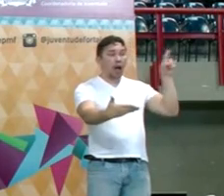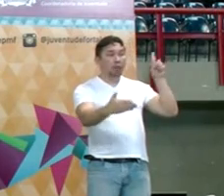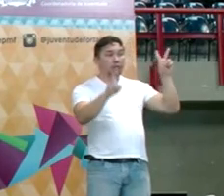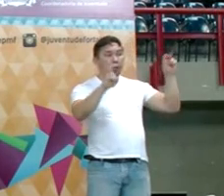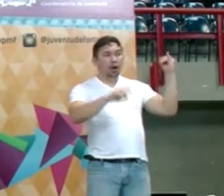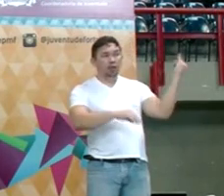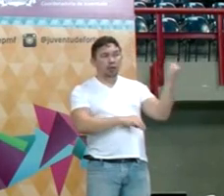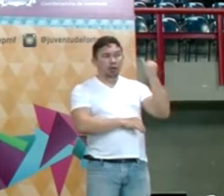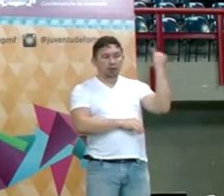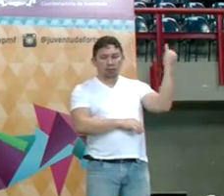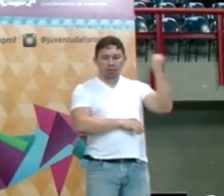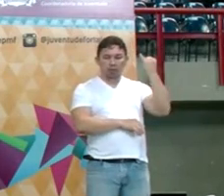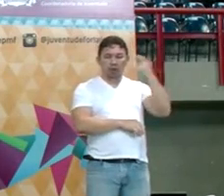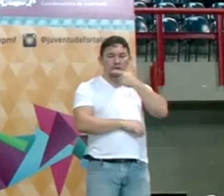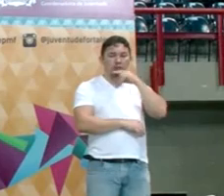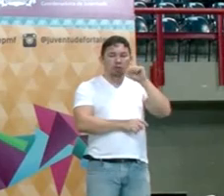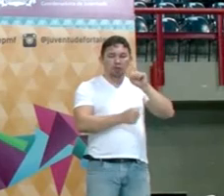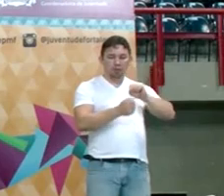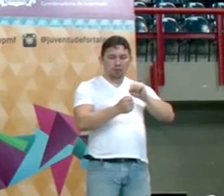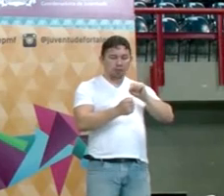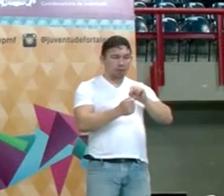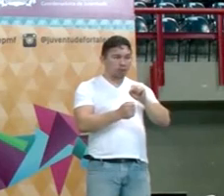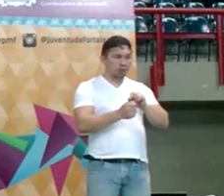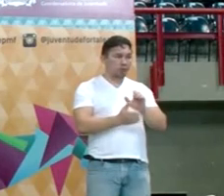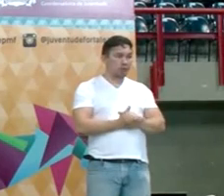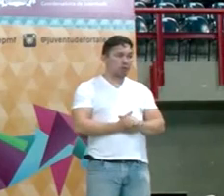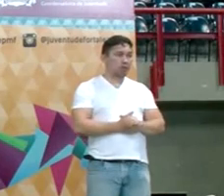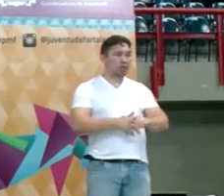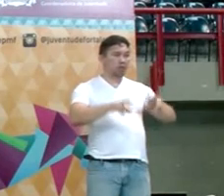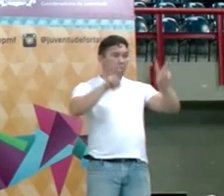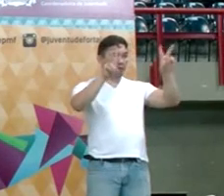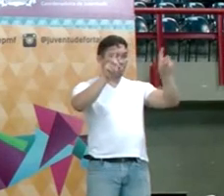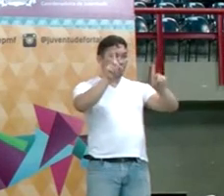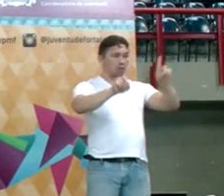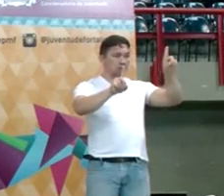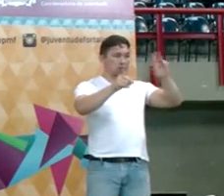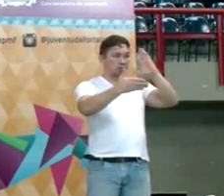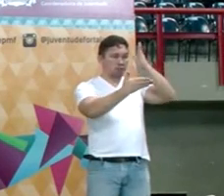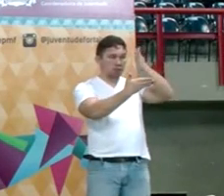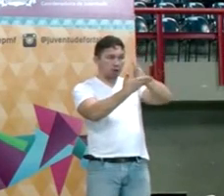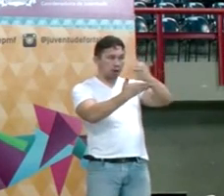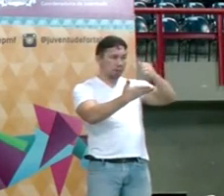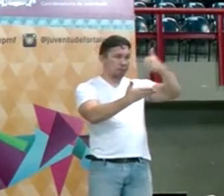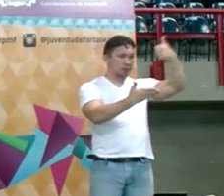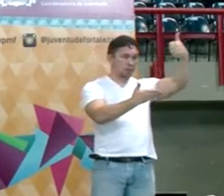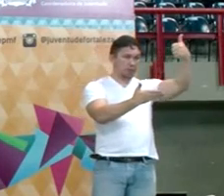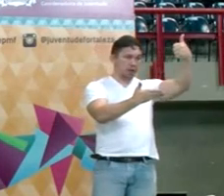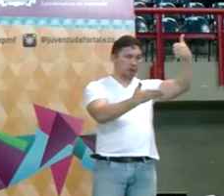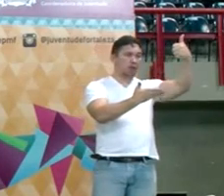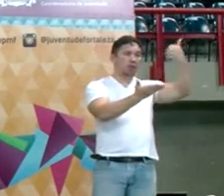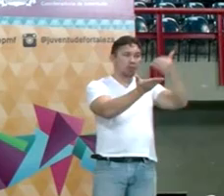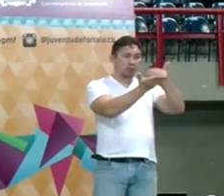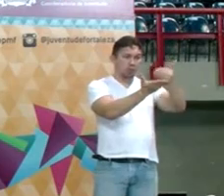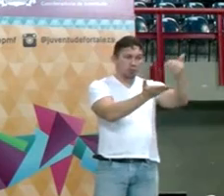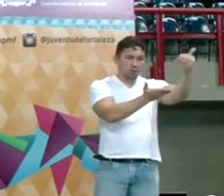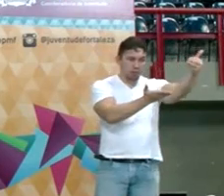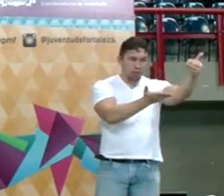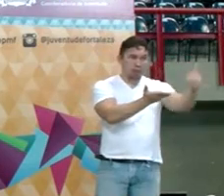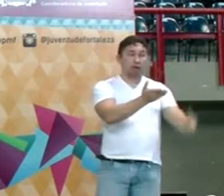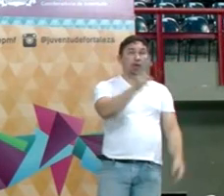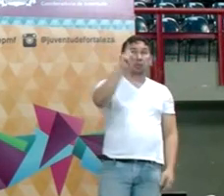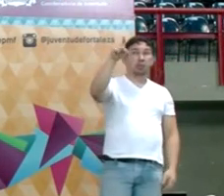importância do assunto, o que é que a gente vai fazer? A gente vai dividir o tema de estatística em 2 encontros. Hoje a gente vai falar um